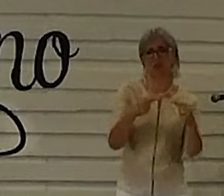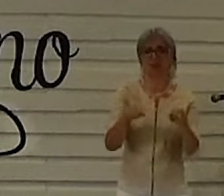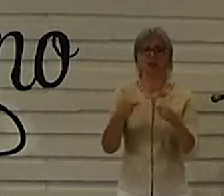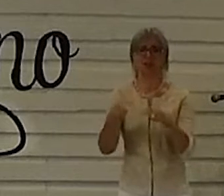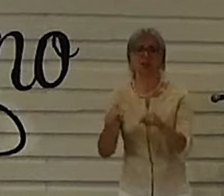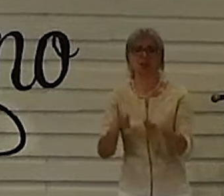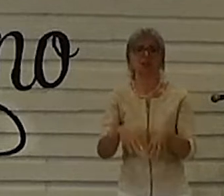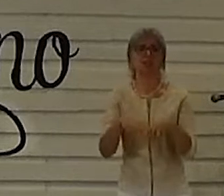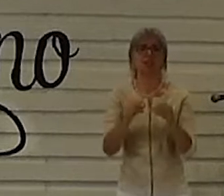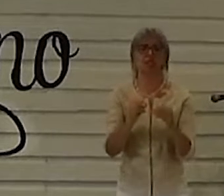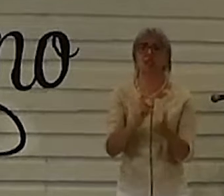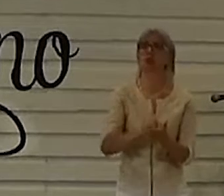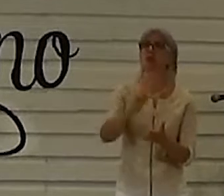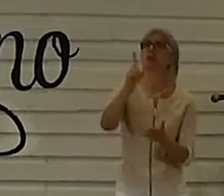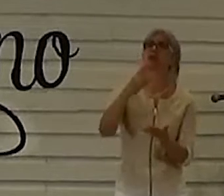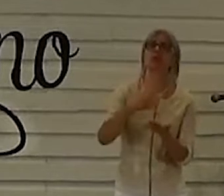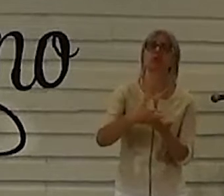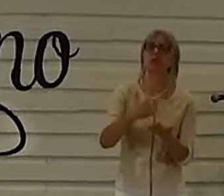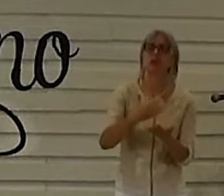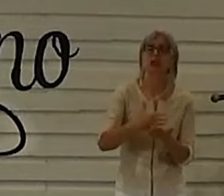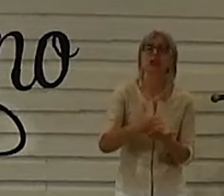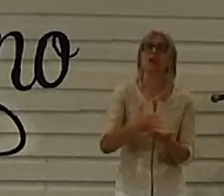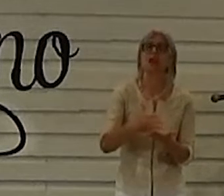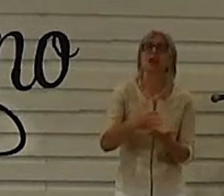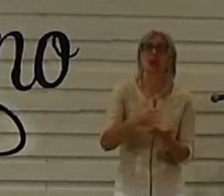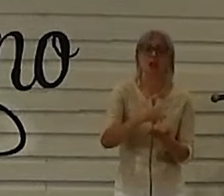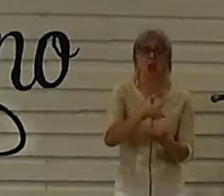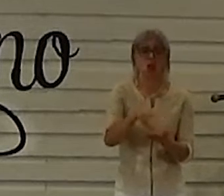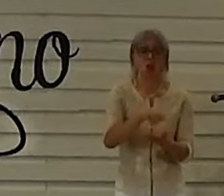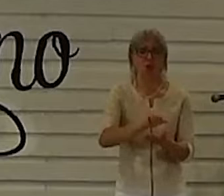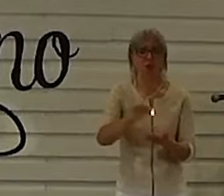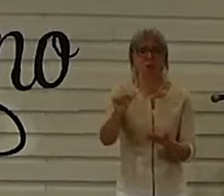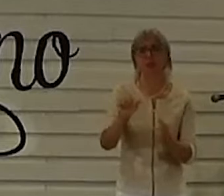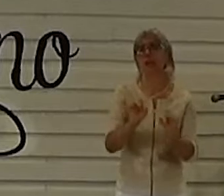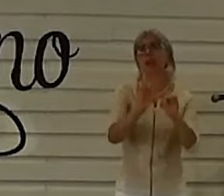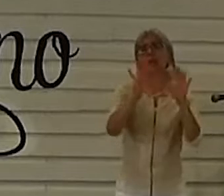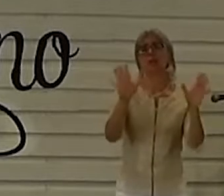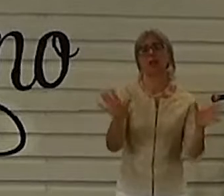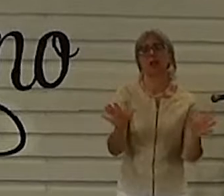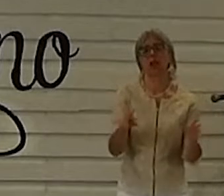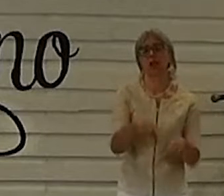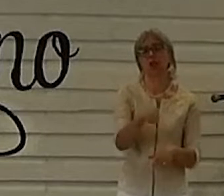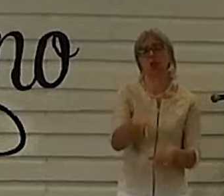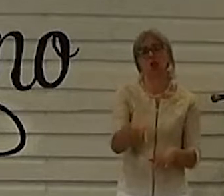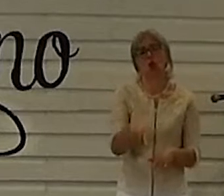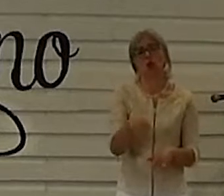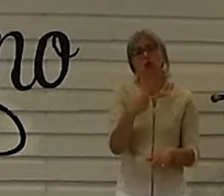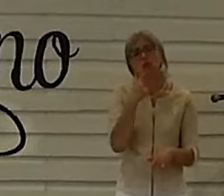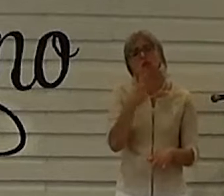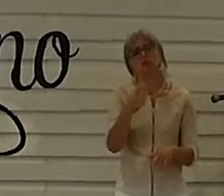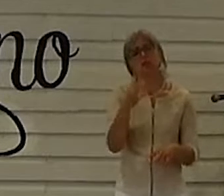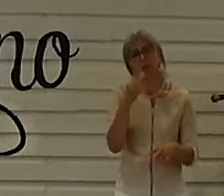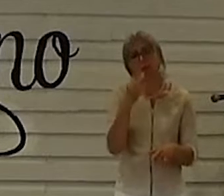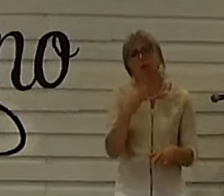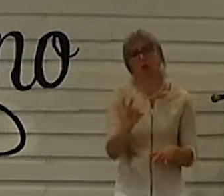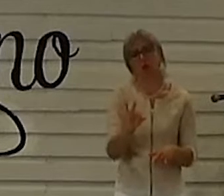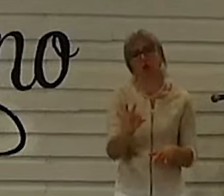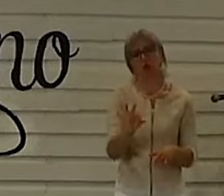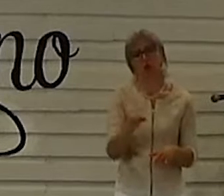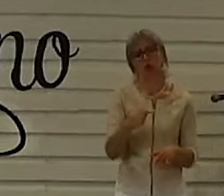e sono stati i primi ad essere liberati. E possono dire, come diceva l'Apostolo Pietro: dell'oro e dell'argento non